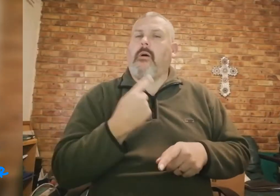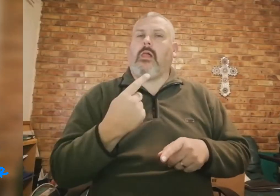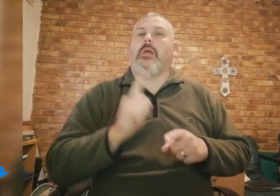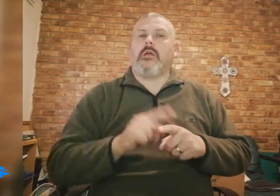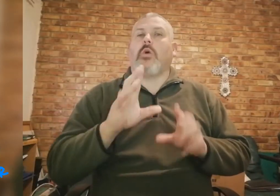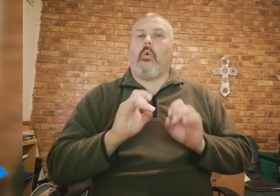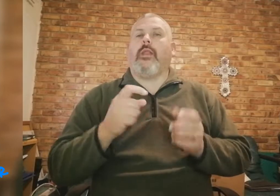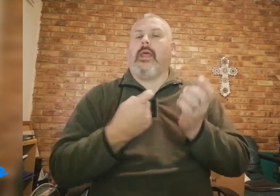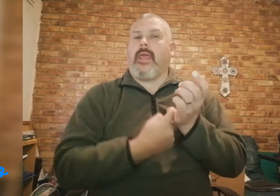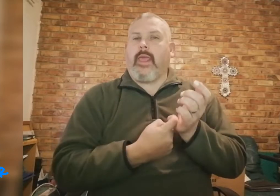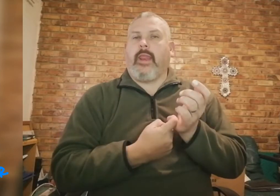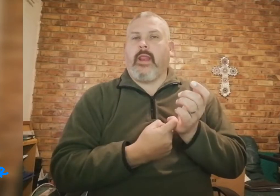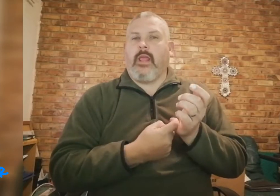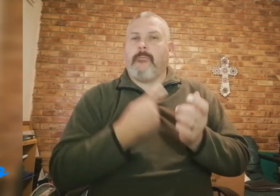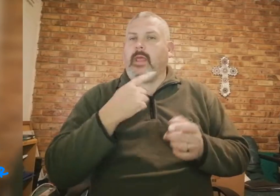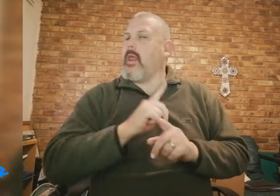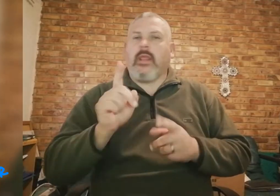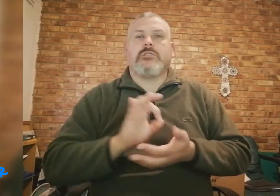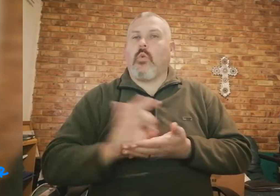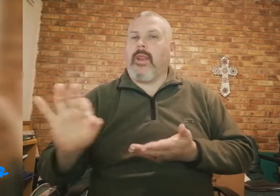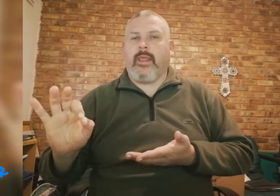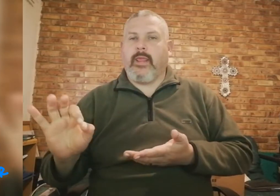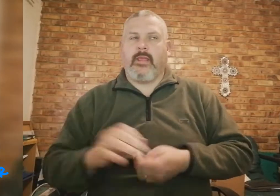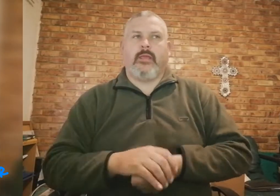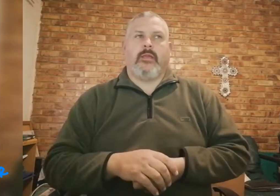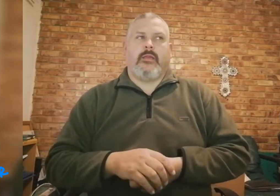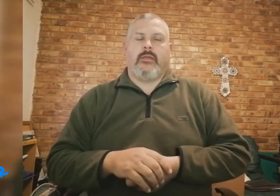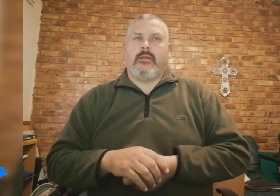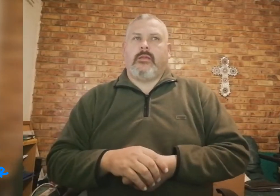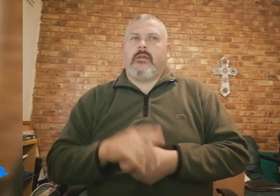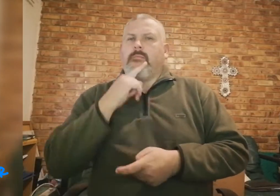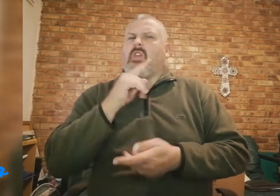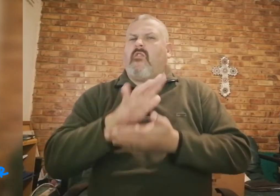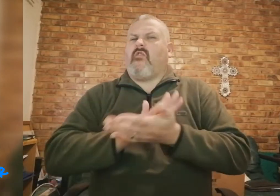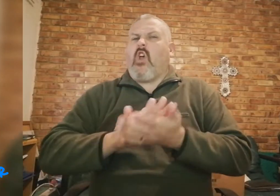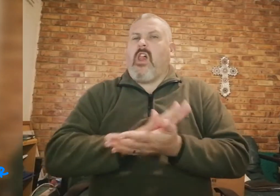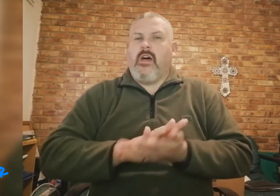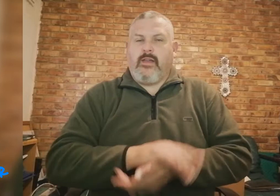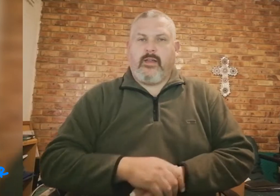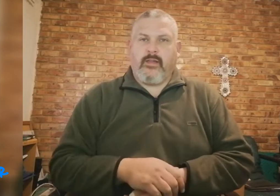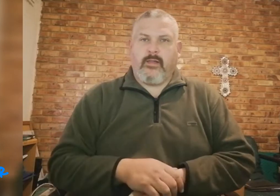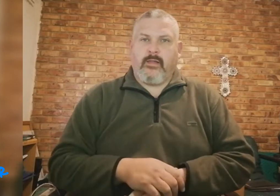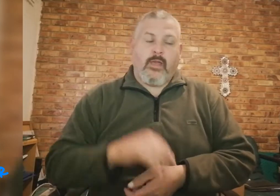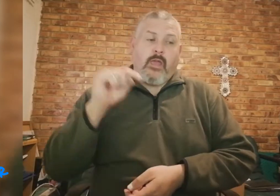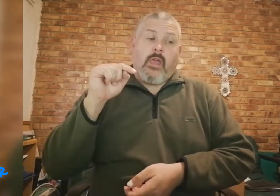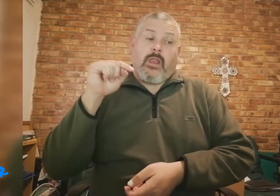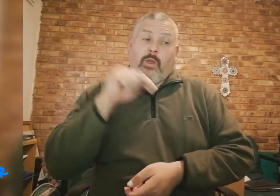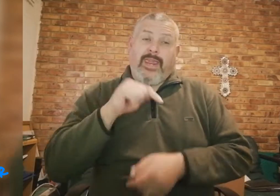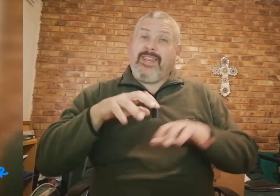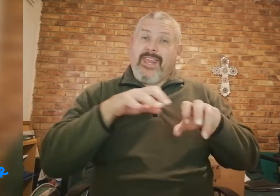allemaal, is on, en, teken niet skoon, ek het by, maar die